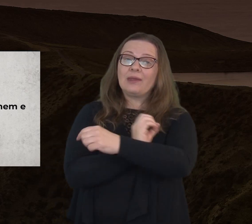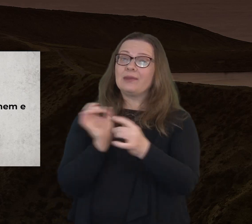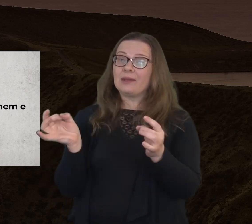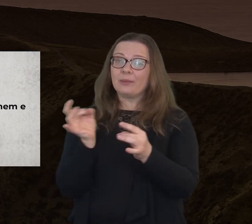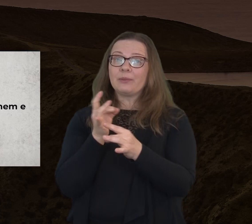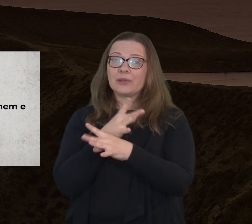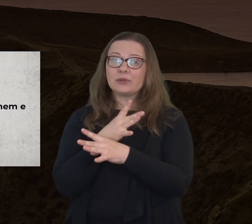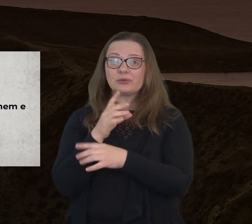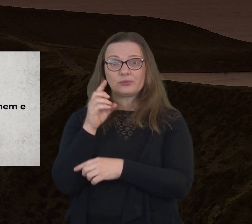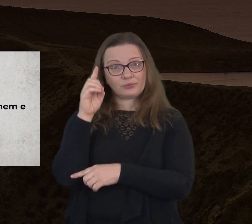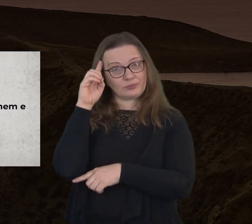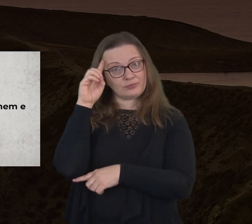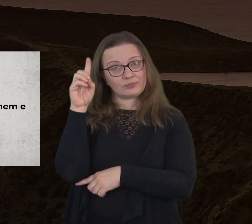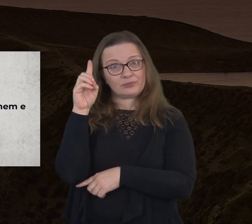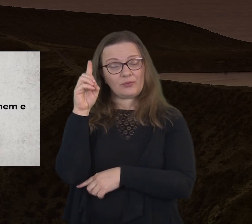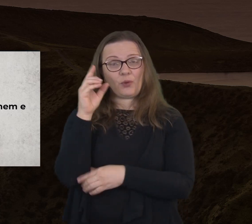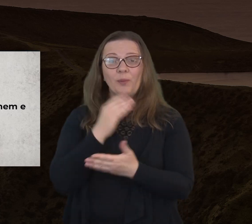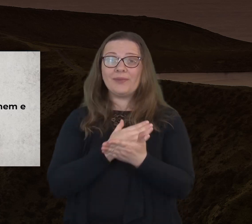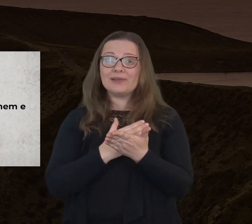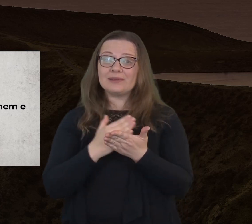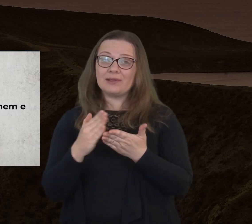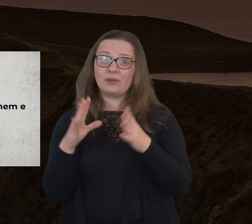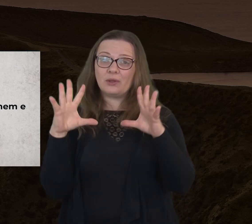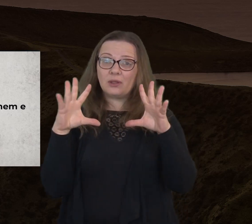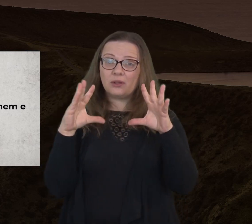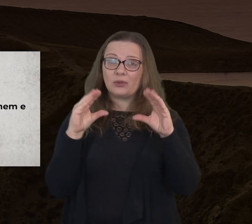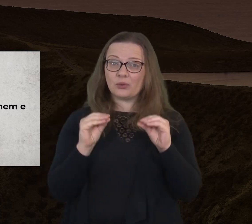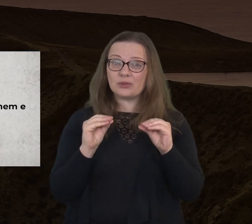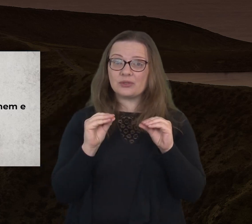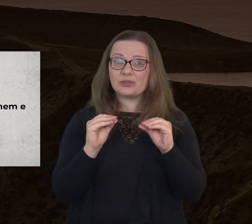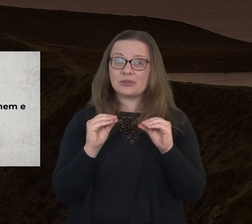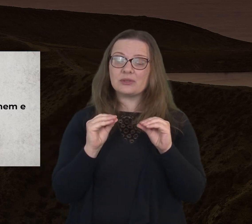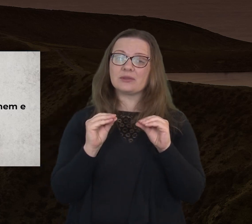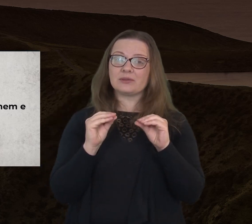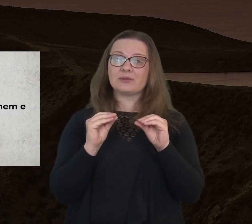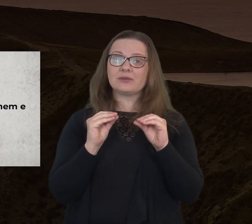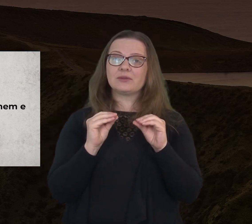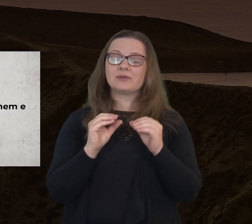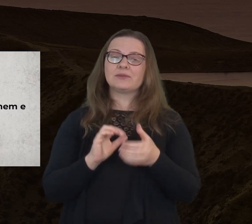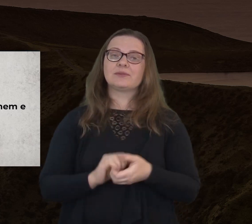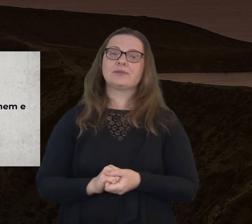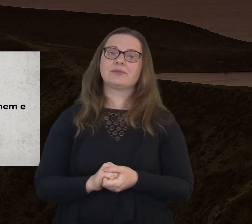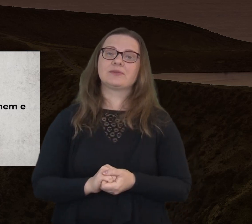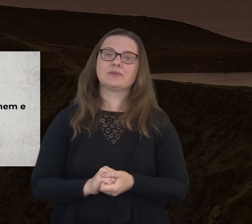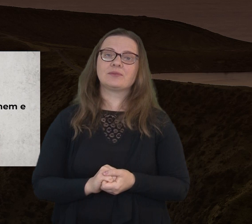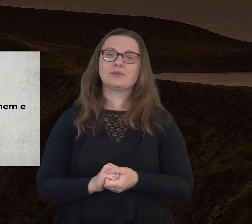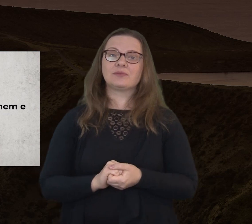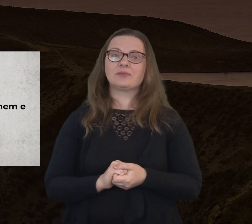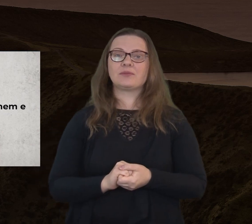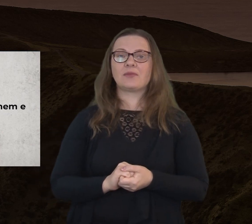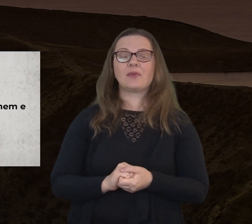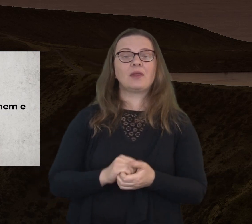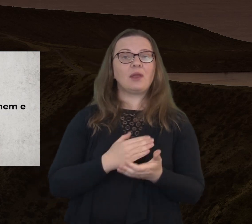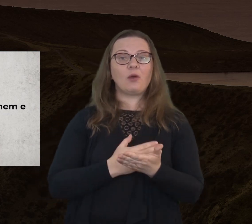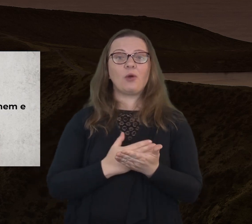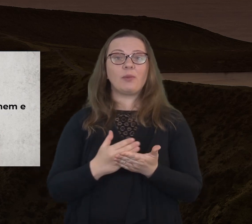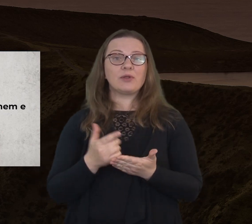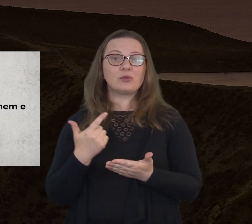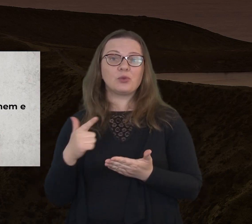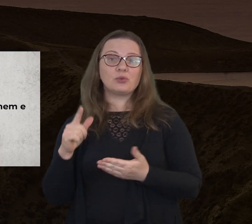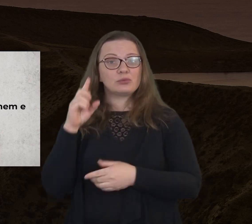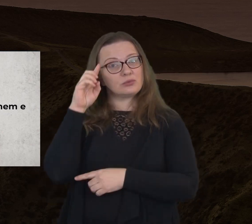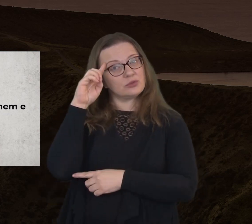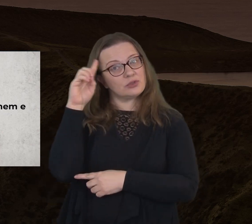um dia. Você sabe que na Bíblia, o dia termina no entardecer. E aí começa um outro dia,